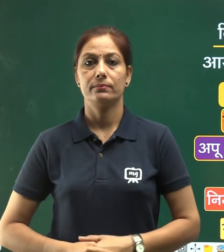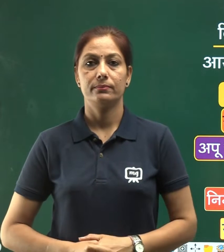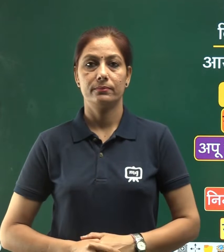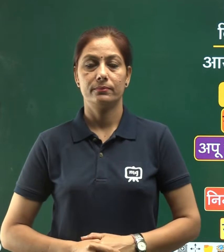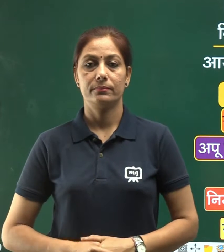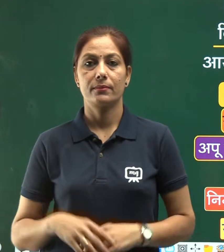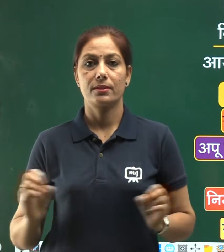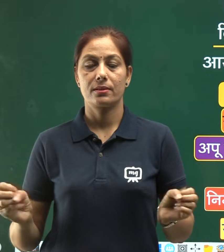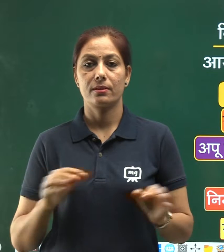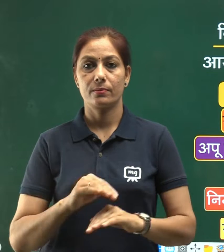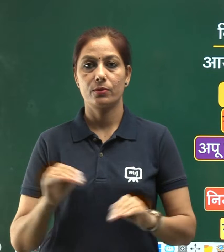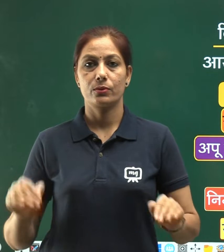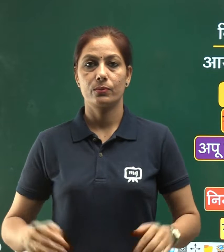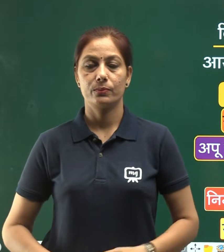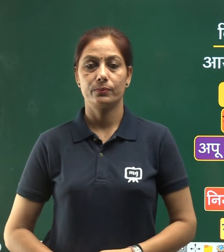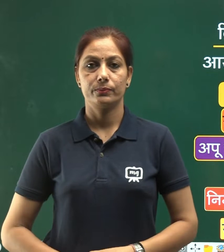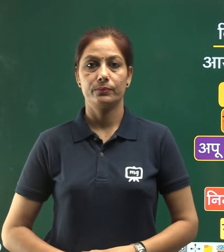शुरू करें बच्चों।